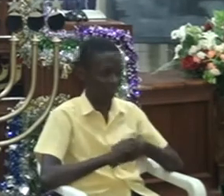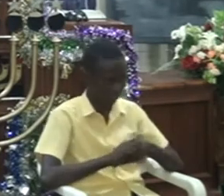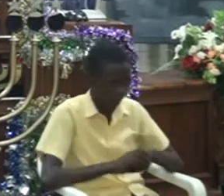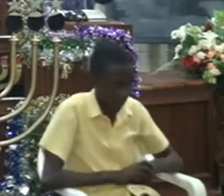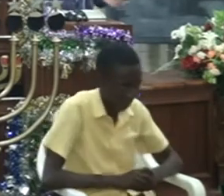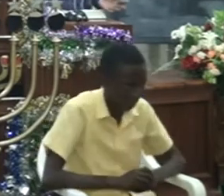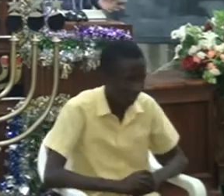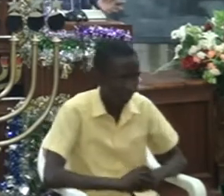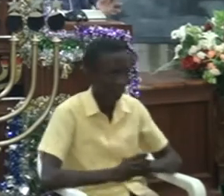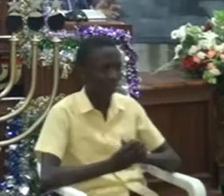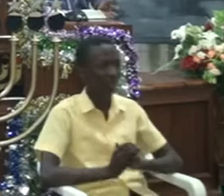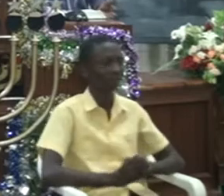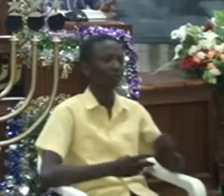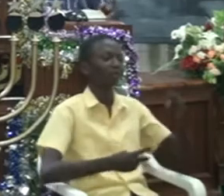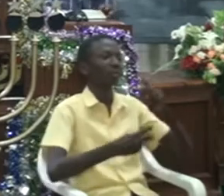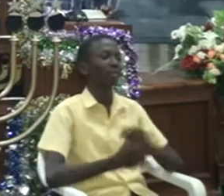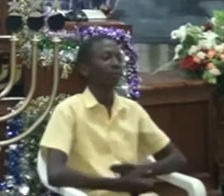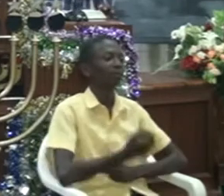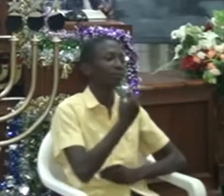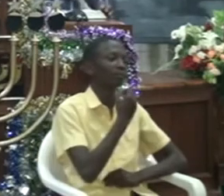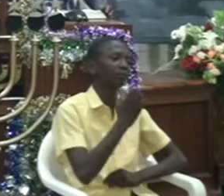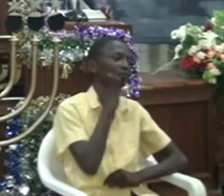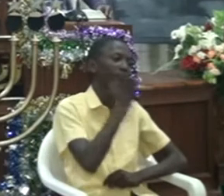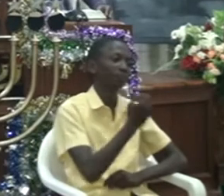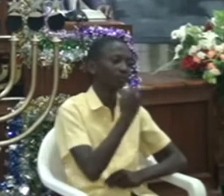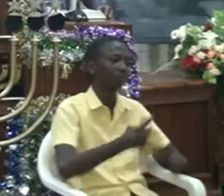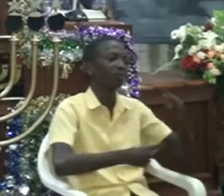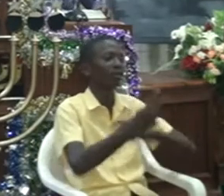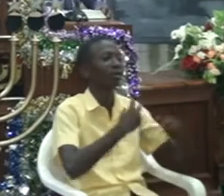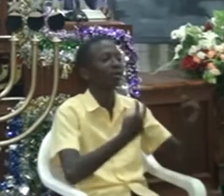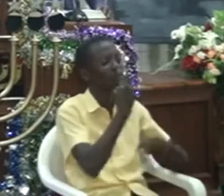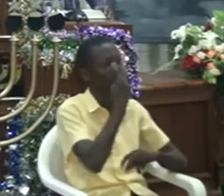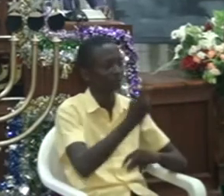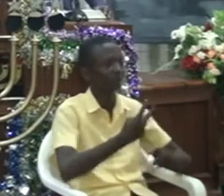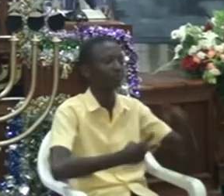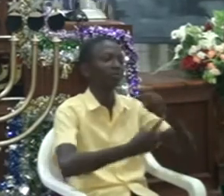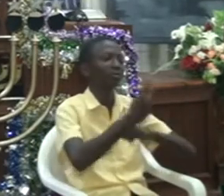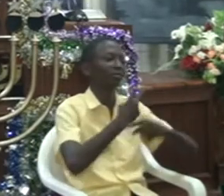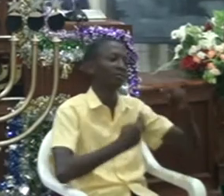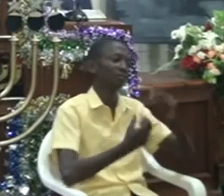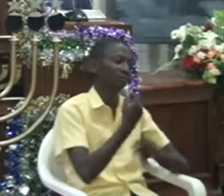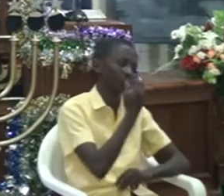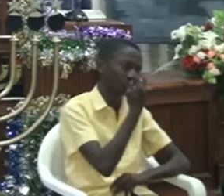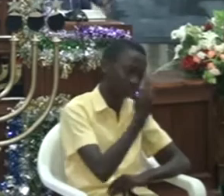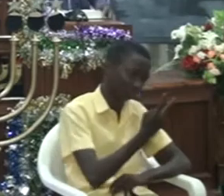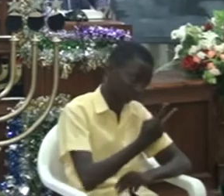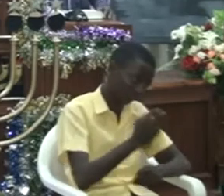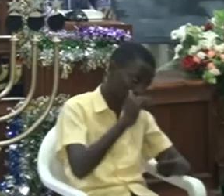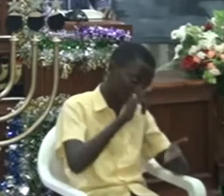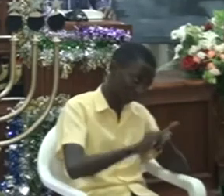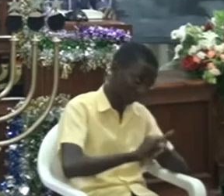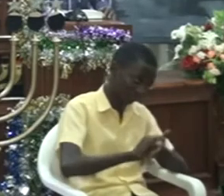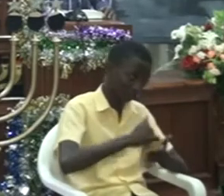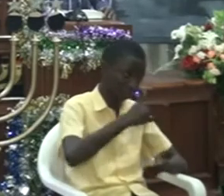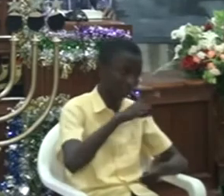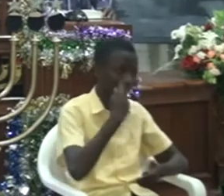wokovu. Venez voir. Anasema mkuu muone. Venez voir. Mkuu muone. Venez voir. Mkuu muone. Celui qui m'a